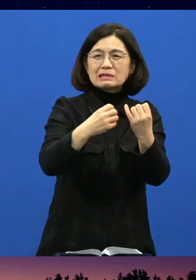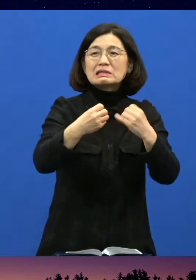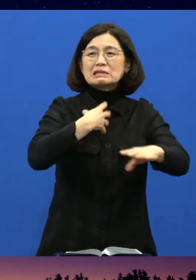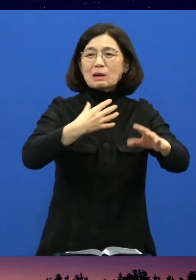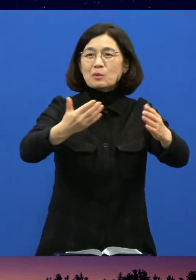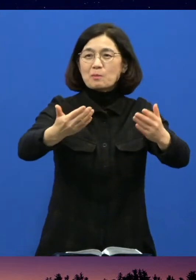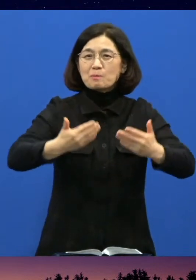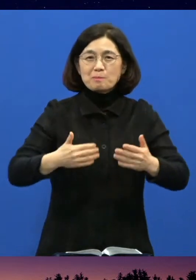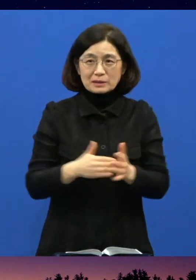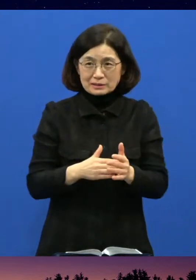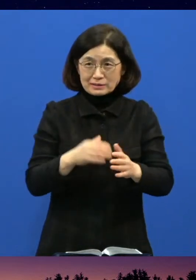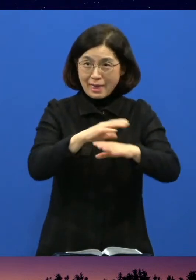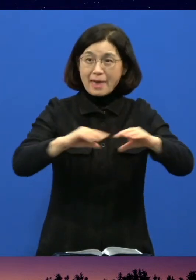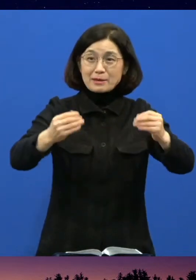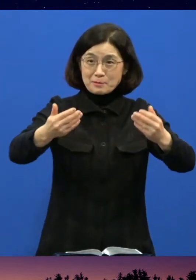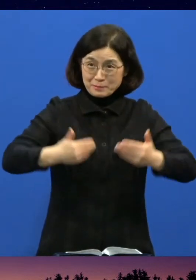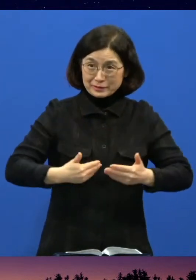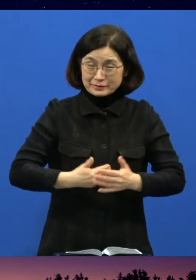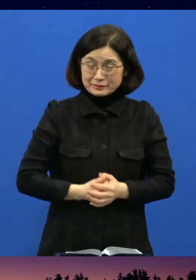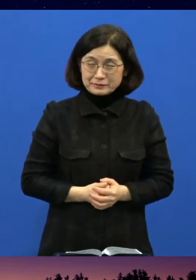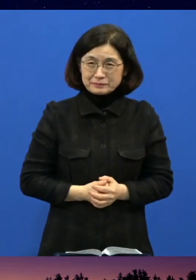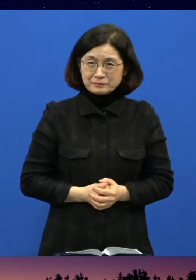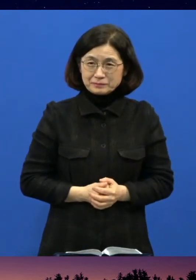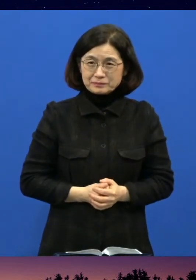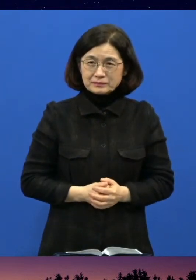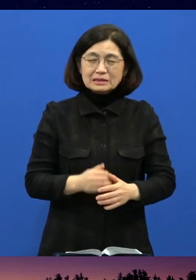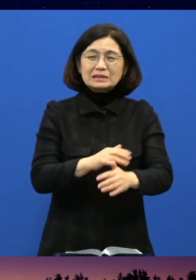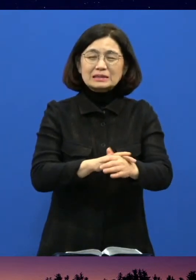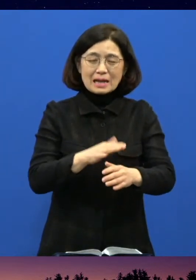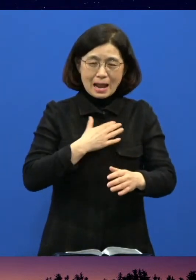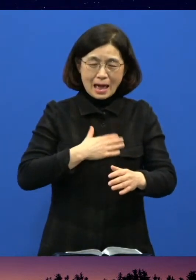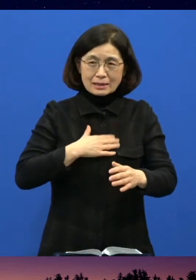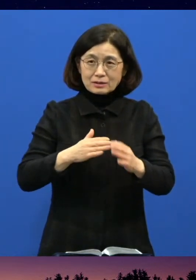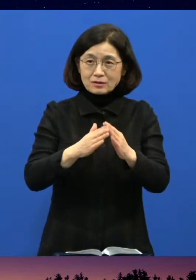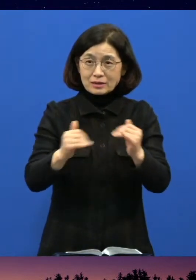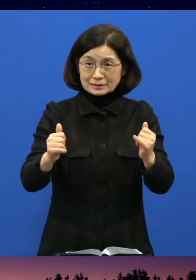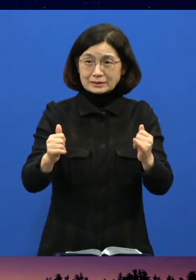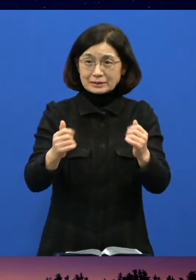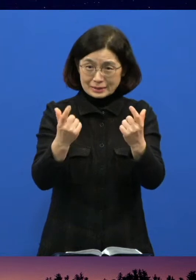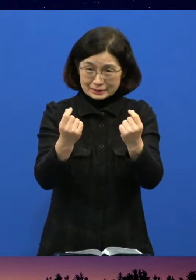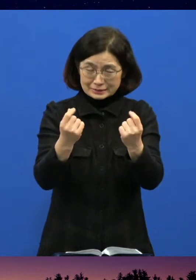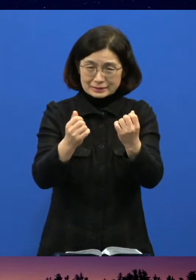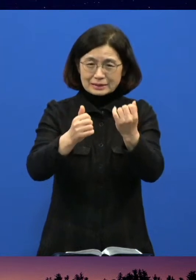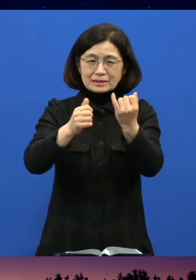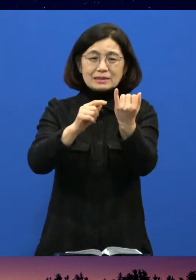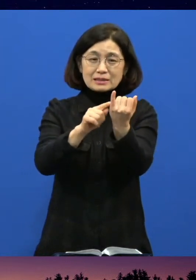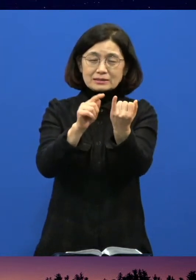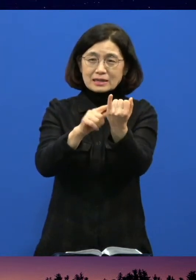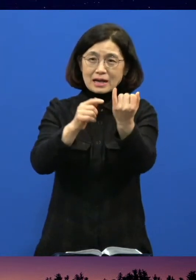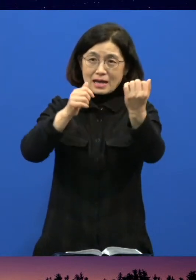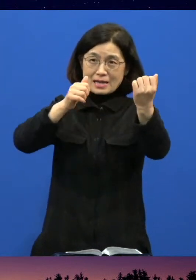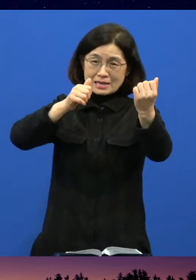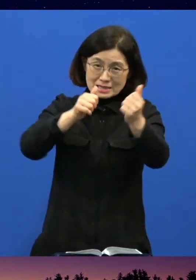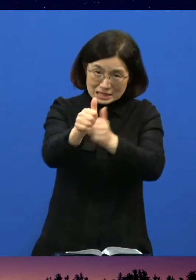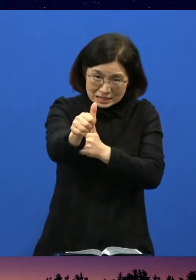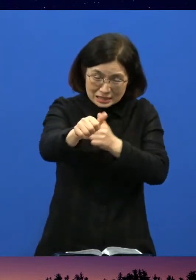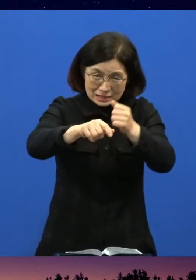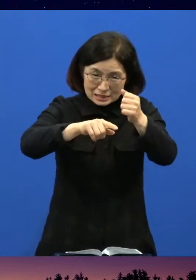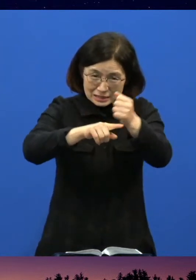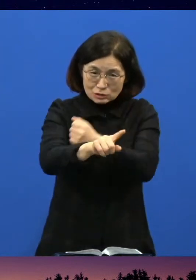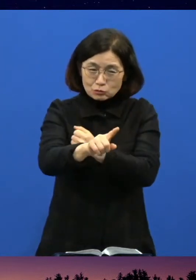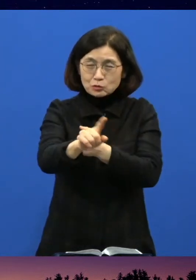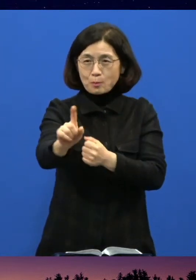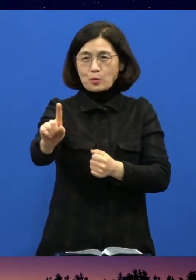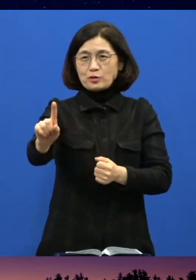것입니다. 자, 오늘 이것은 우리가 잘 아는 것처럼 승리의 요인이 무엇이냐 하는 겁니다. 승리의 요인이